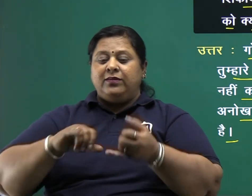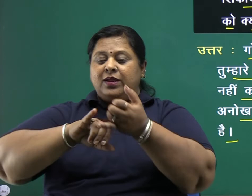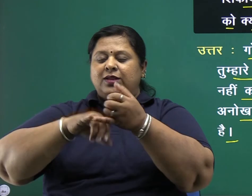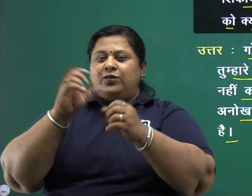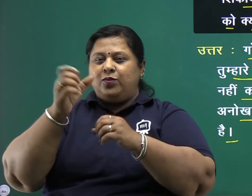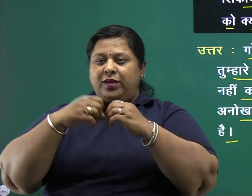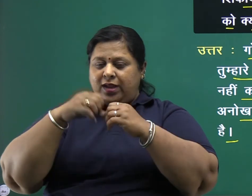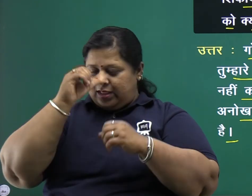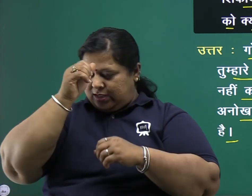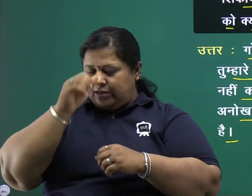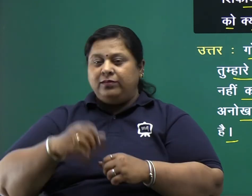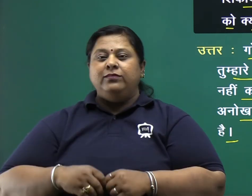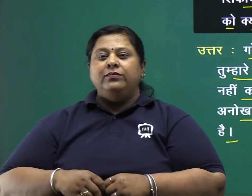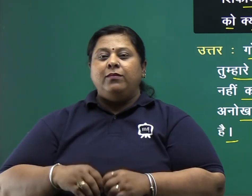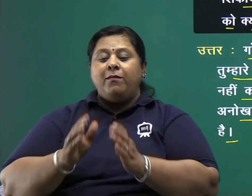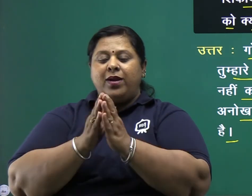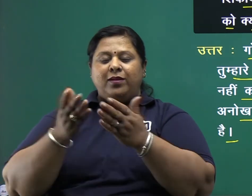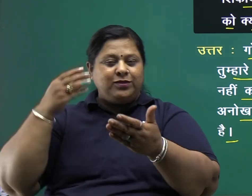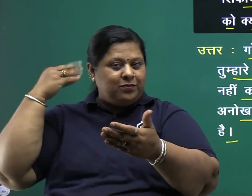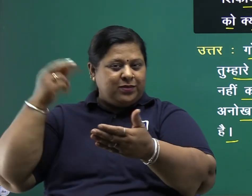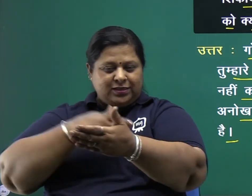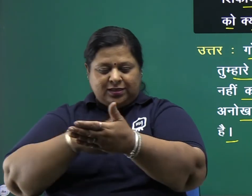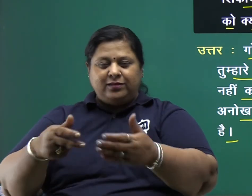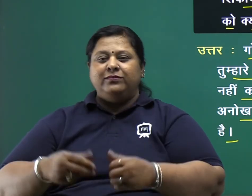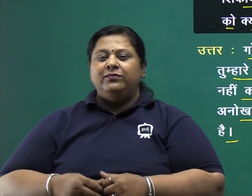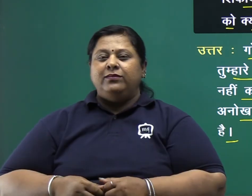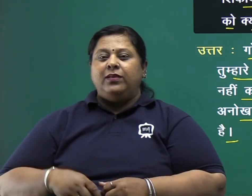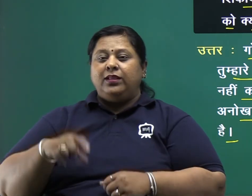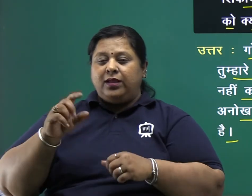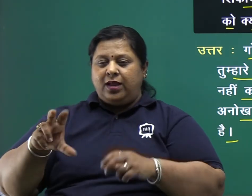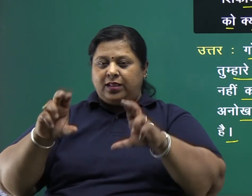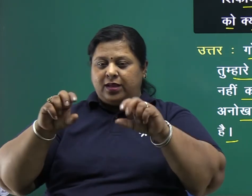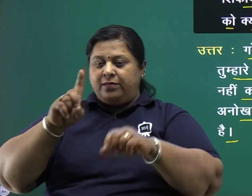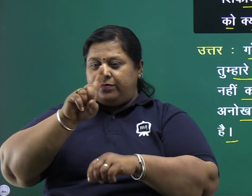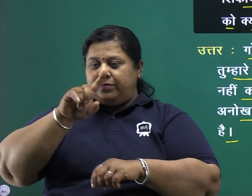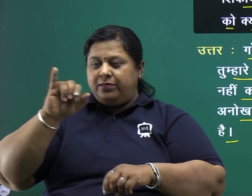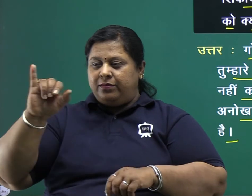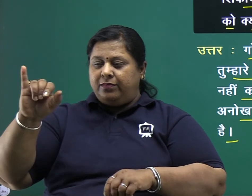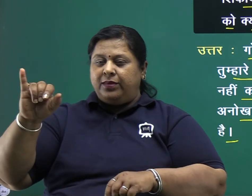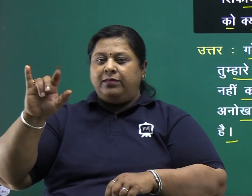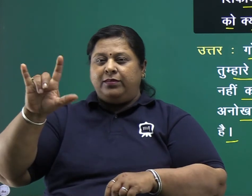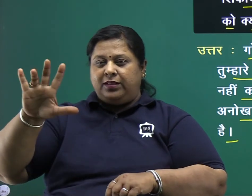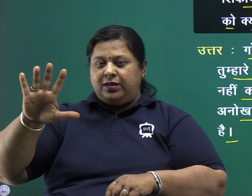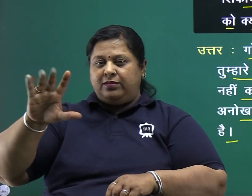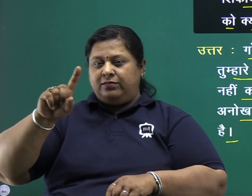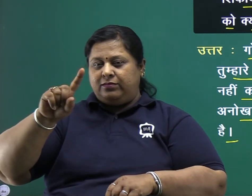हिंदी पाठ्य पुस्तक वसंत के अध्याय 15 सूरदास के पद